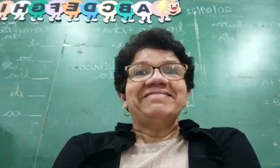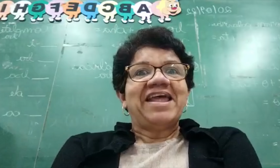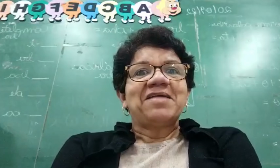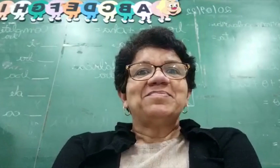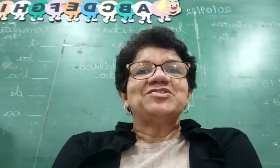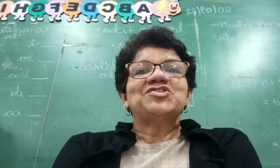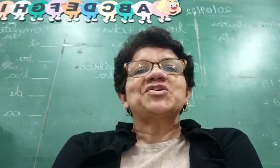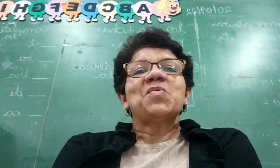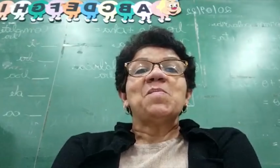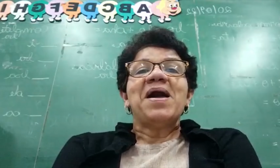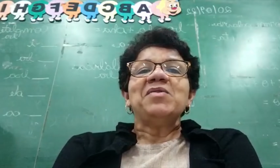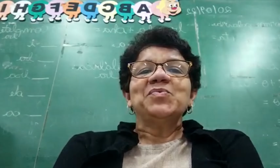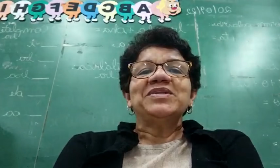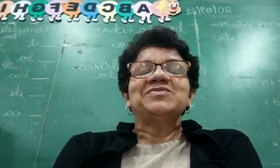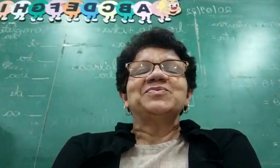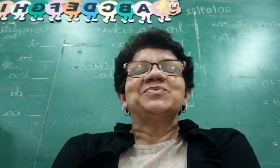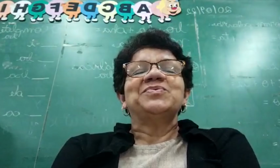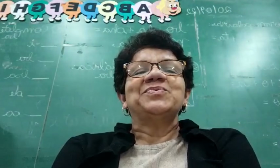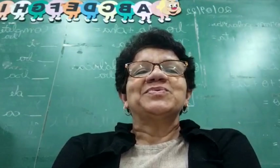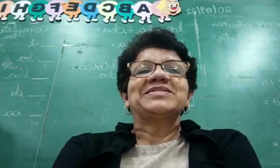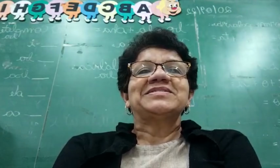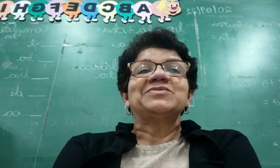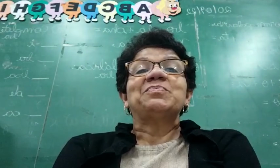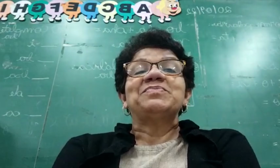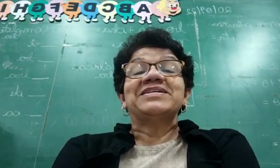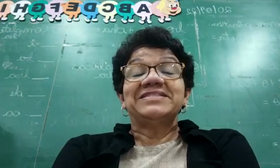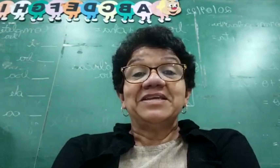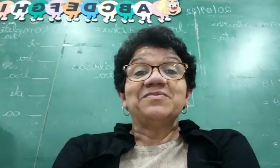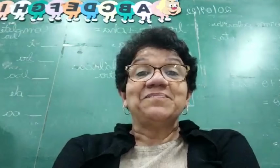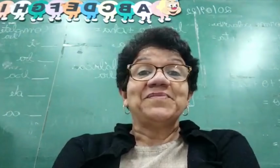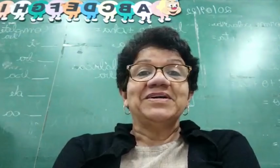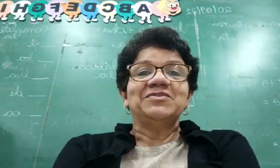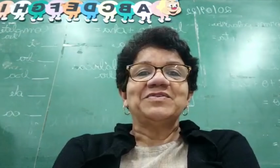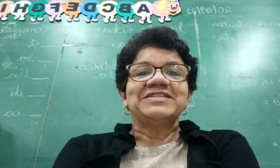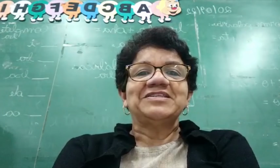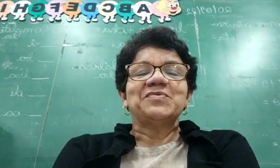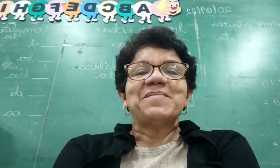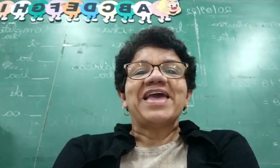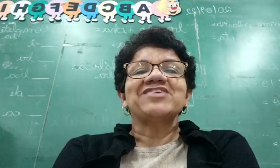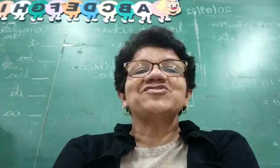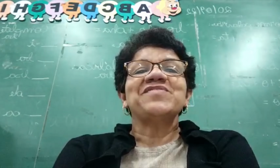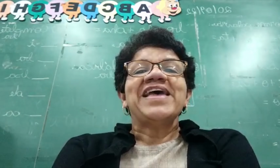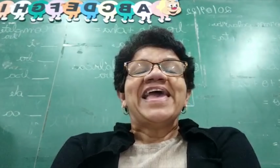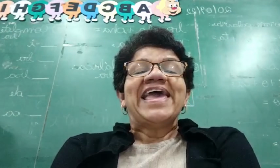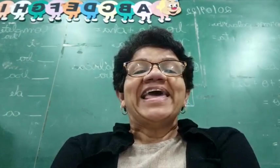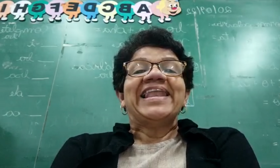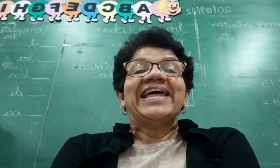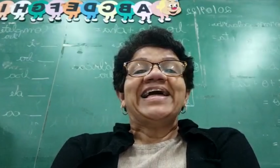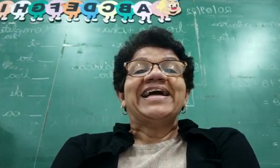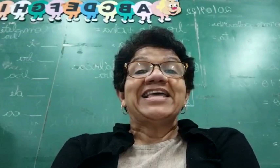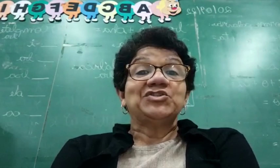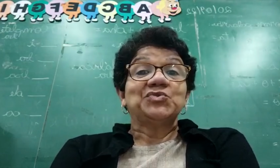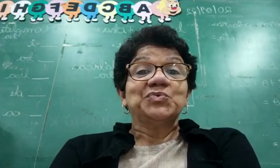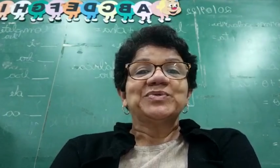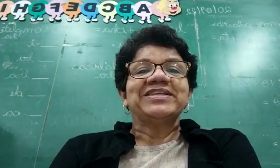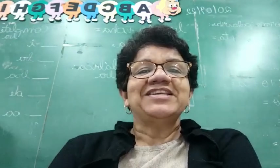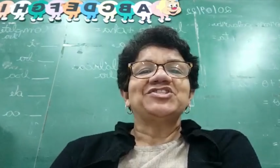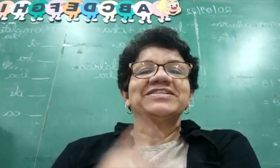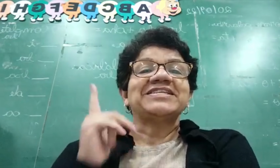intérprete com uma aluna do terceiro ano do ensino médio. Ela é surda desde nascer.